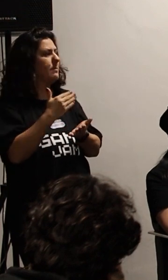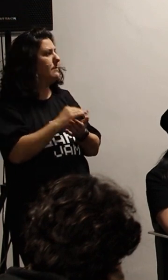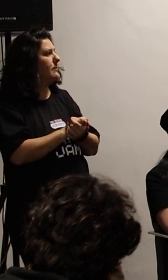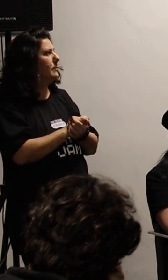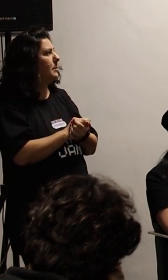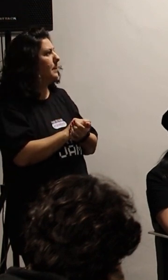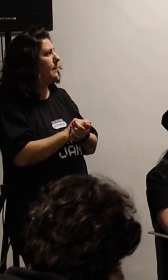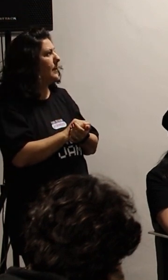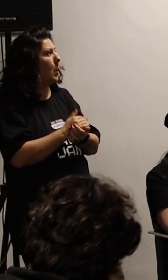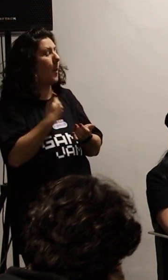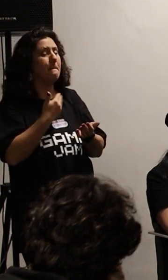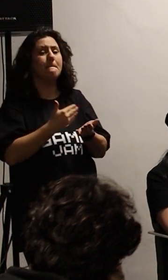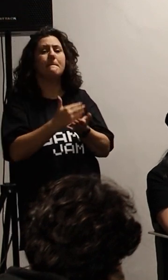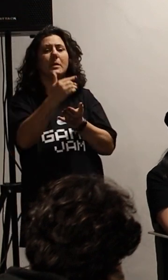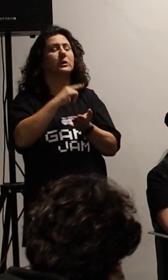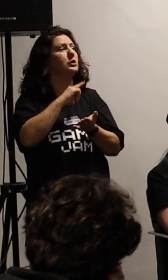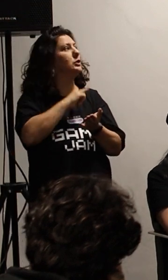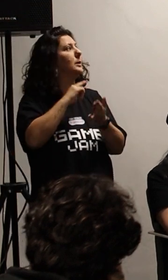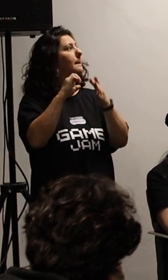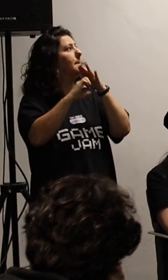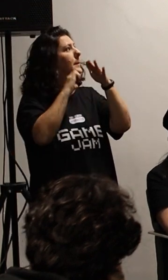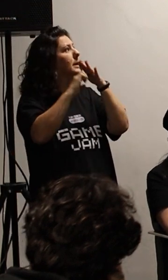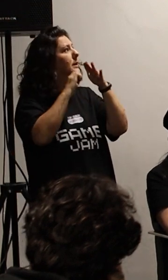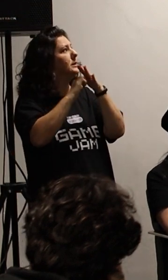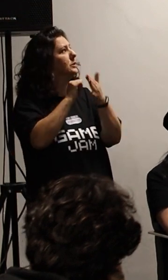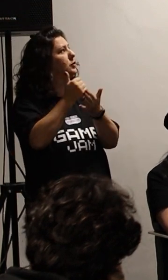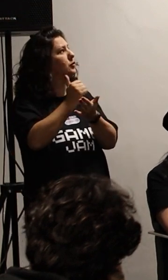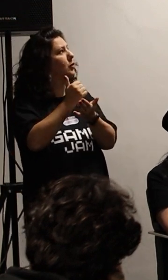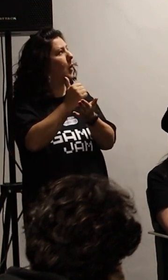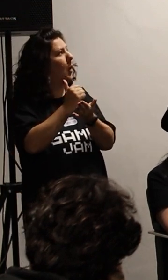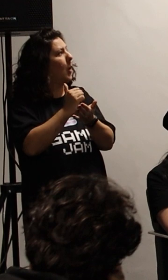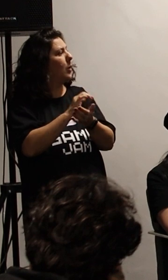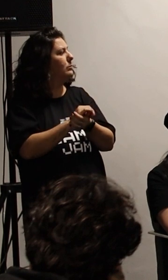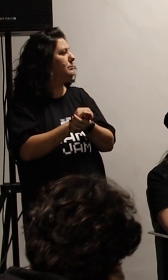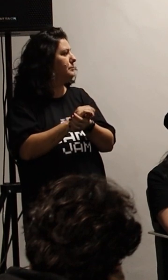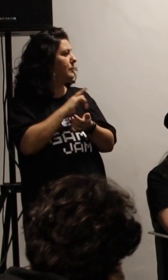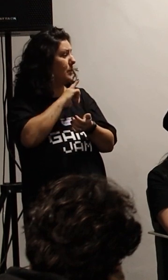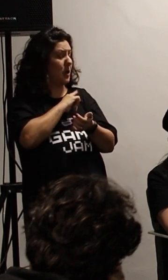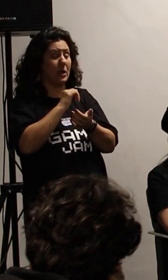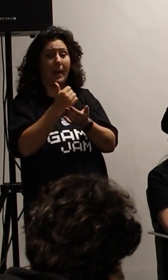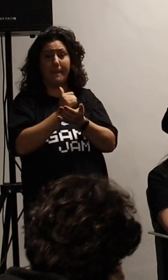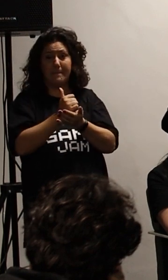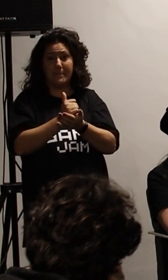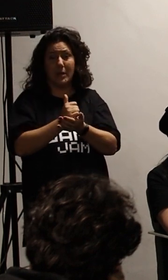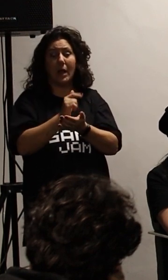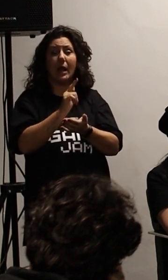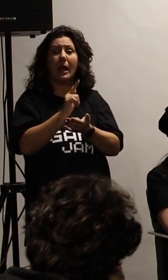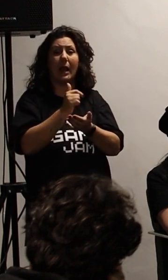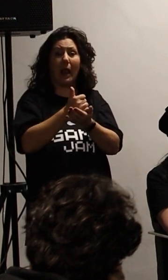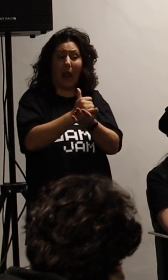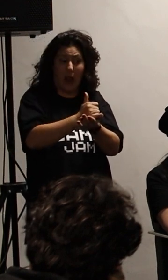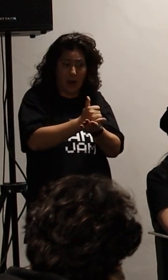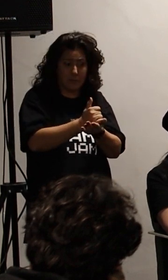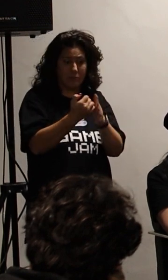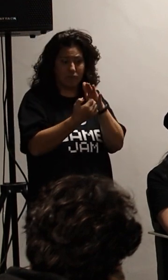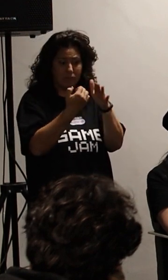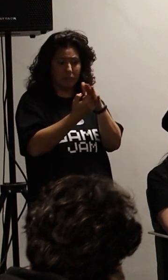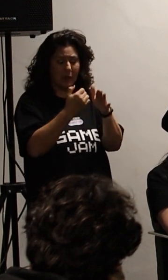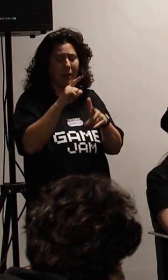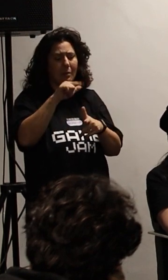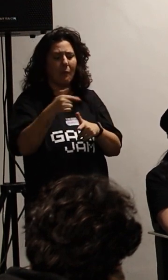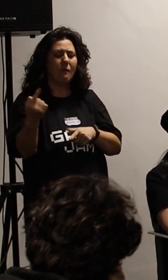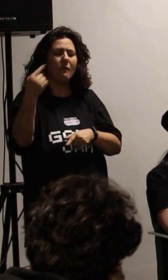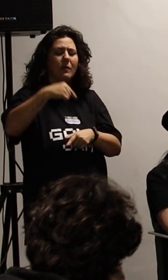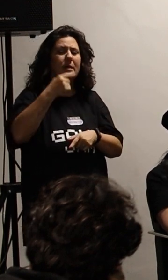Eu tive uma empresa lá de jogos, que eu tinha uma loja de card game e tudo mais, eu tinha uma empresa de gamificação, e depois eu vim para